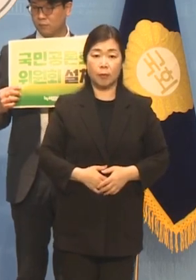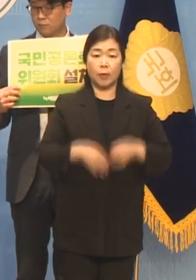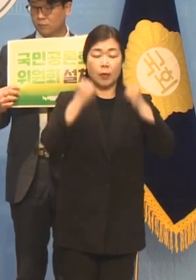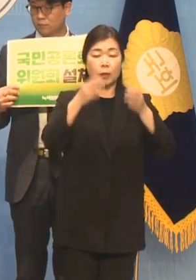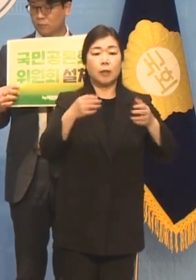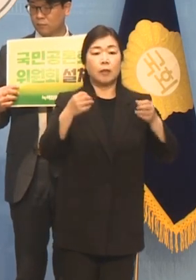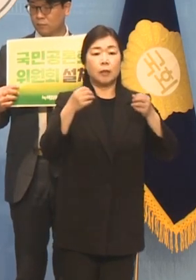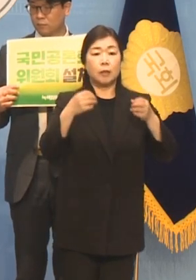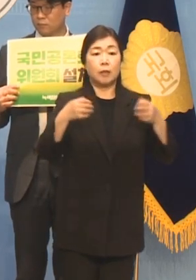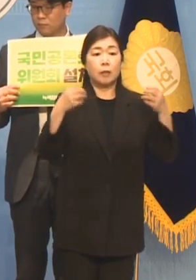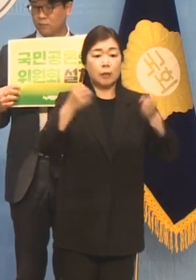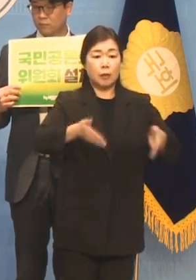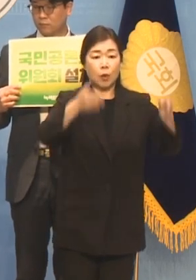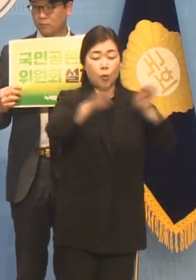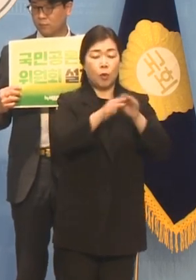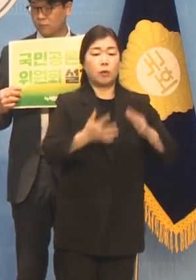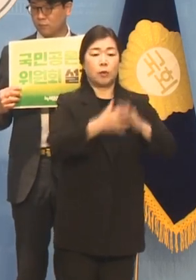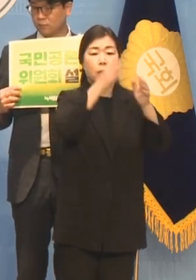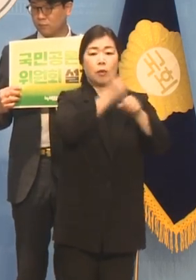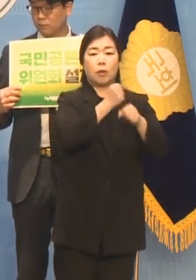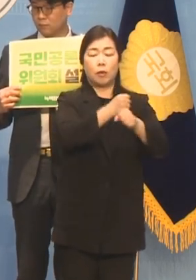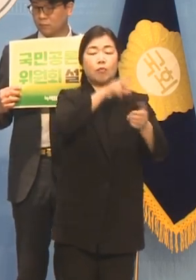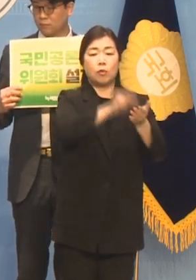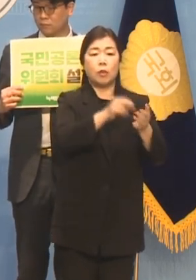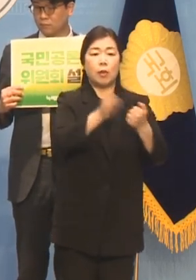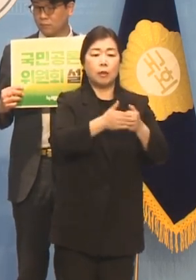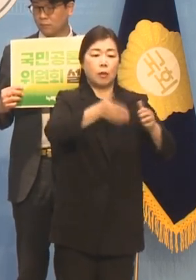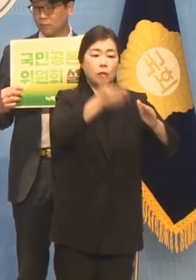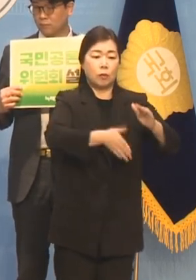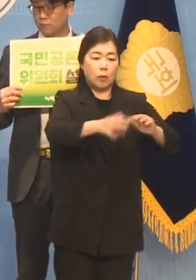신청사 관리 문제에 대한 수기 공론화,